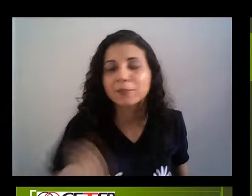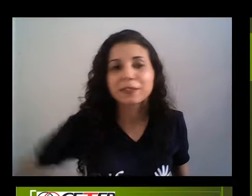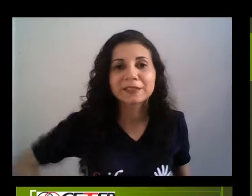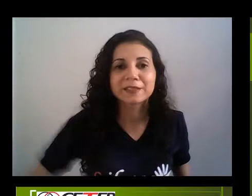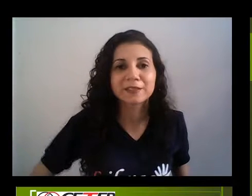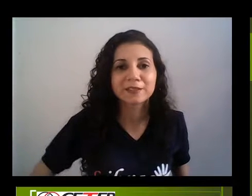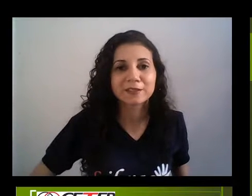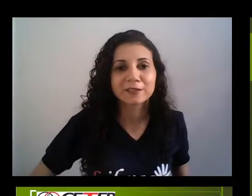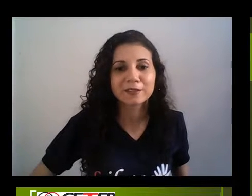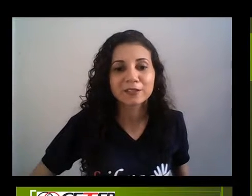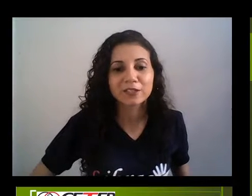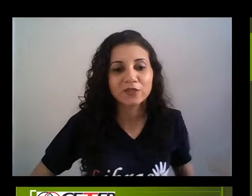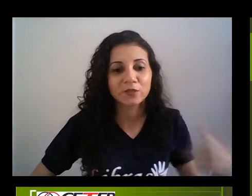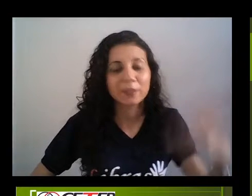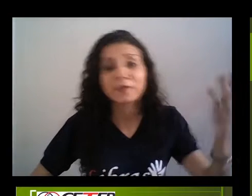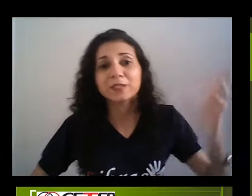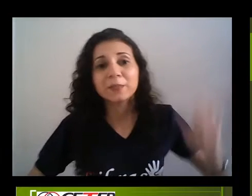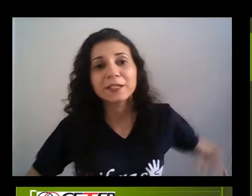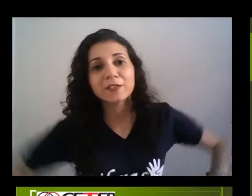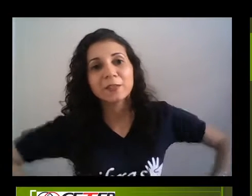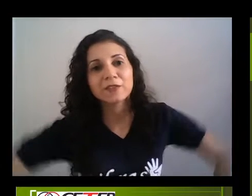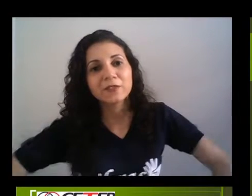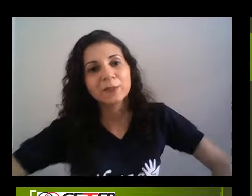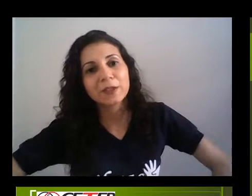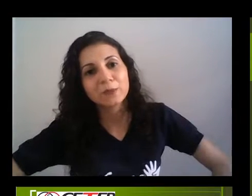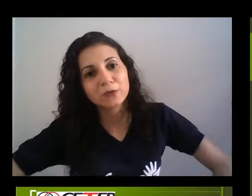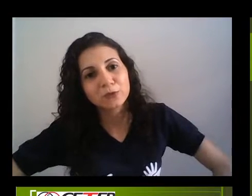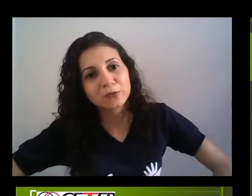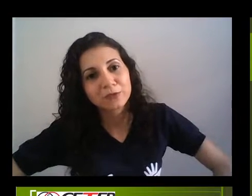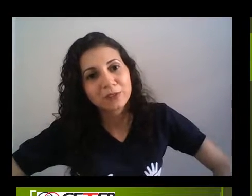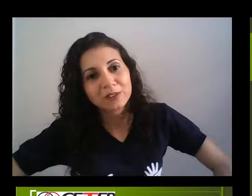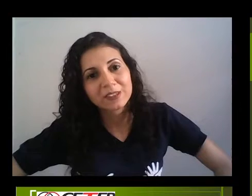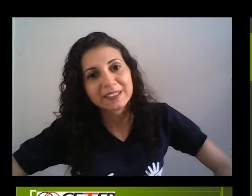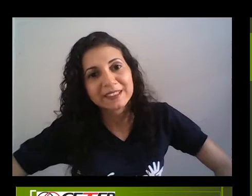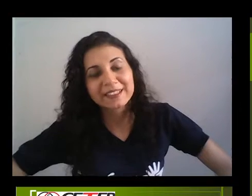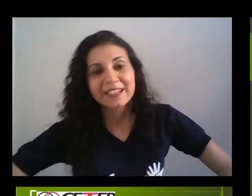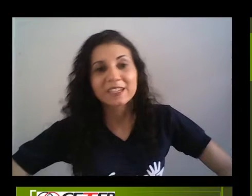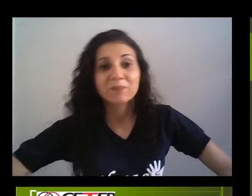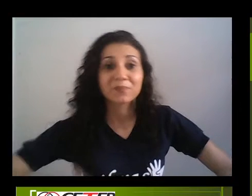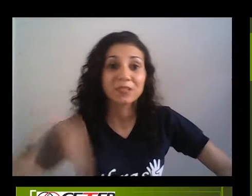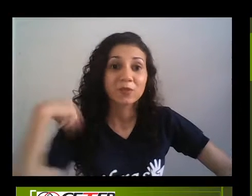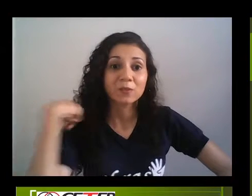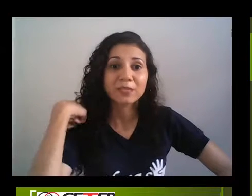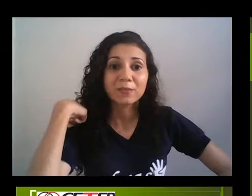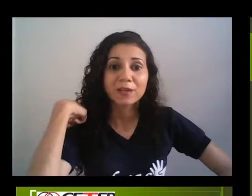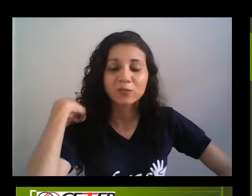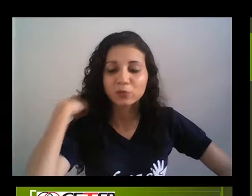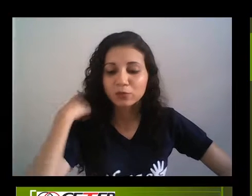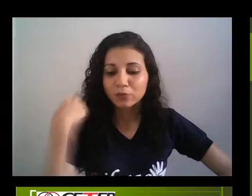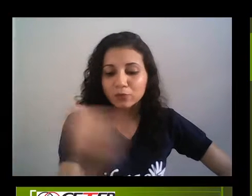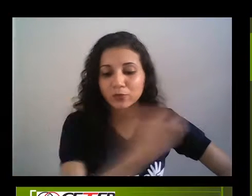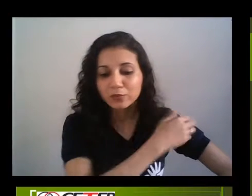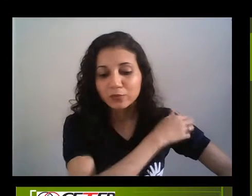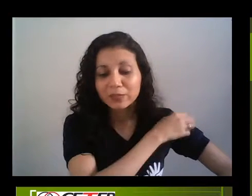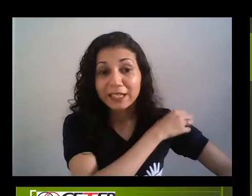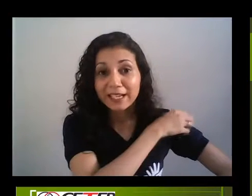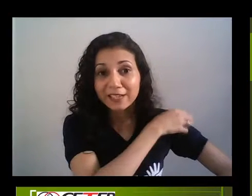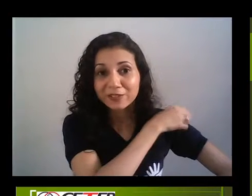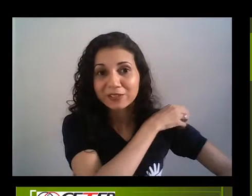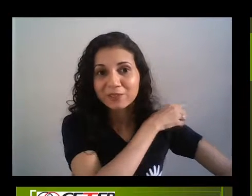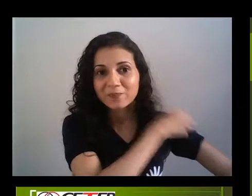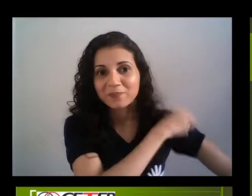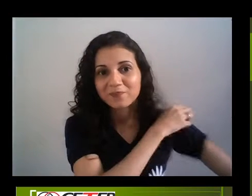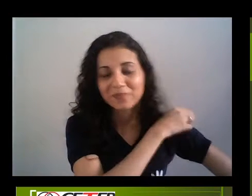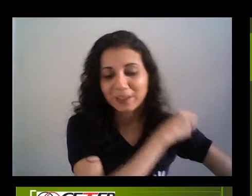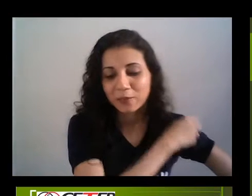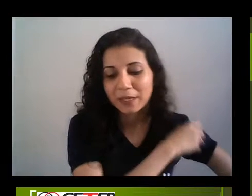eles aprendem como é que vai explicar? Como é que vai explicar para o surdo? Né? Então, é um trabalho muito delicado,